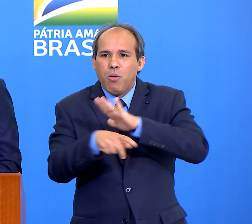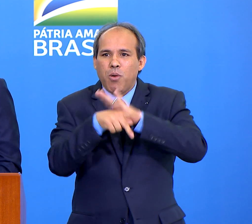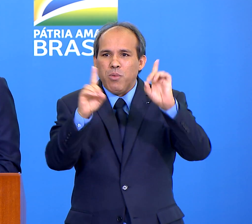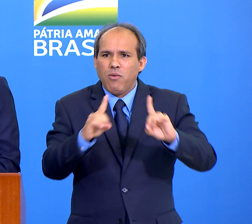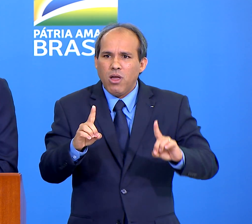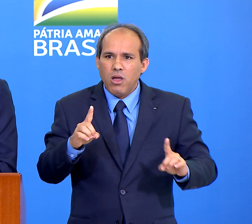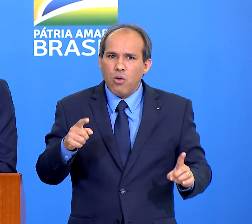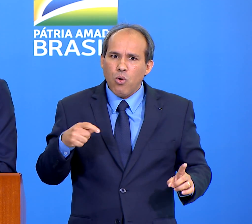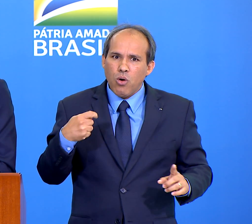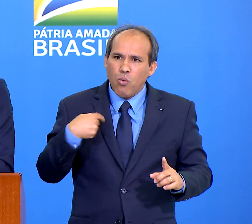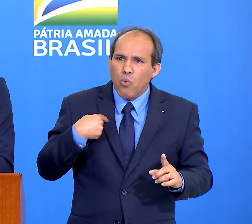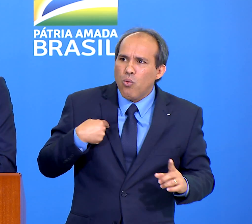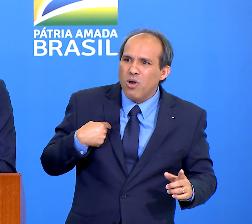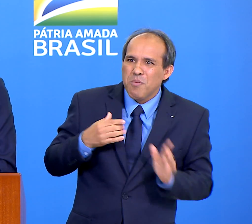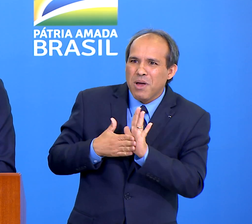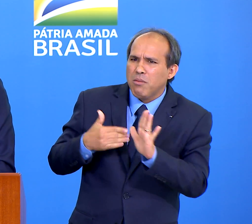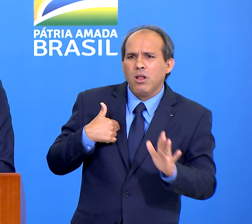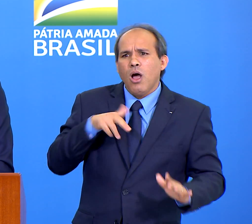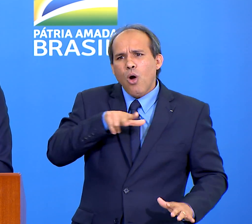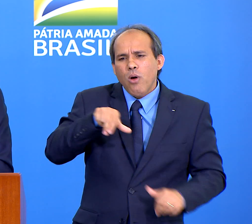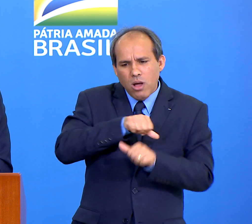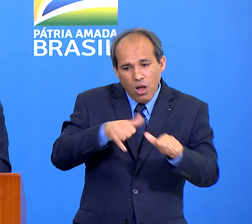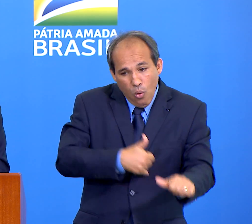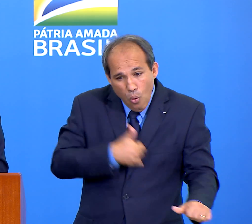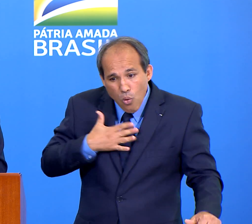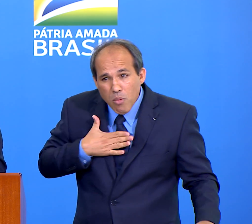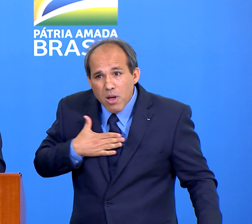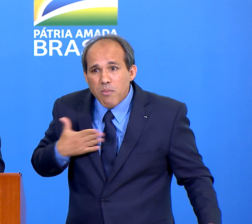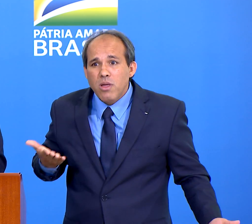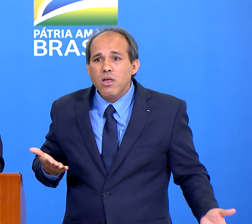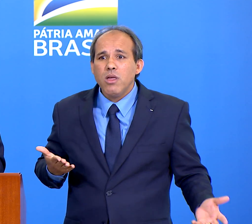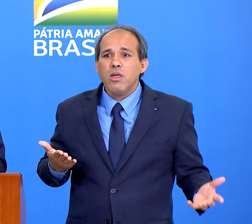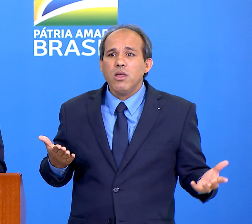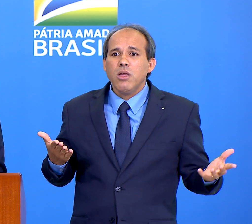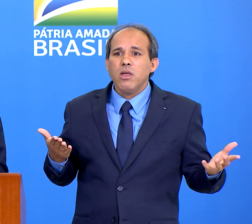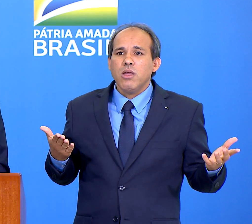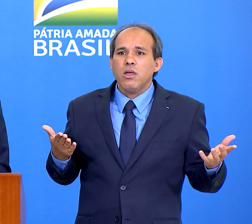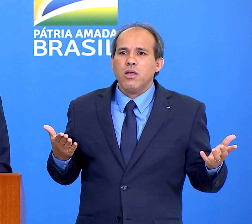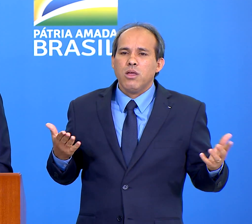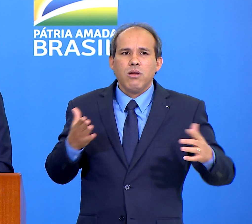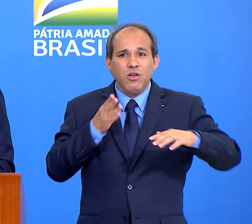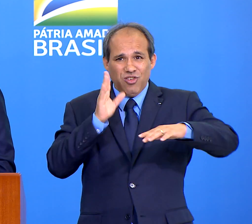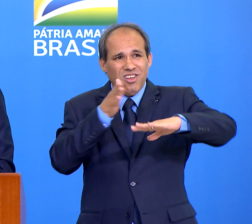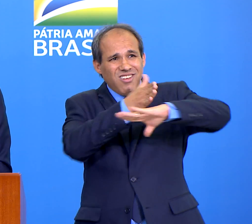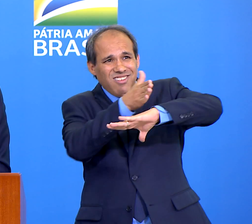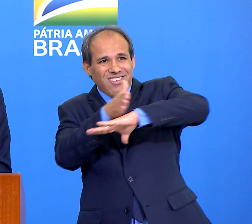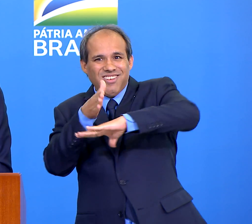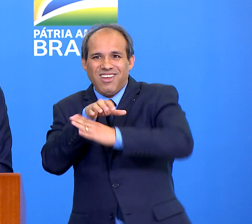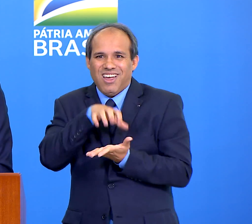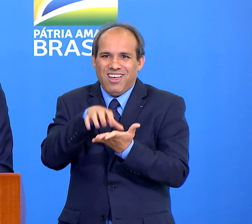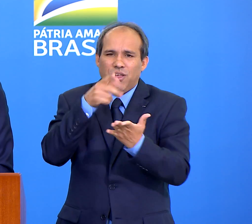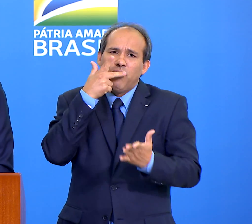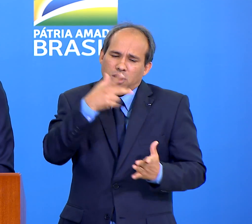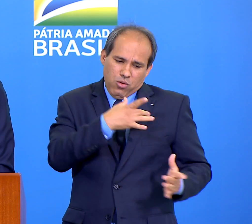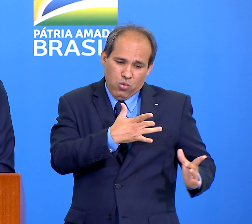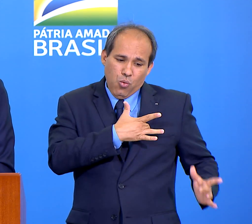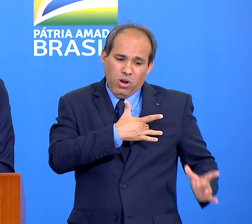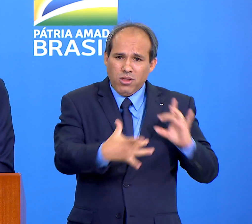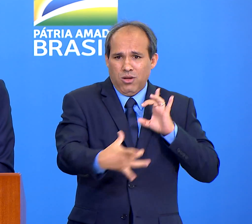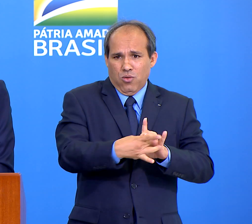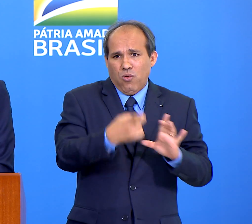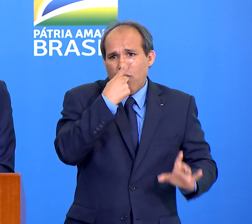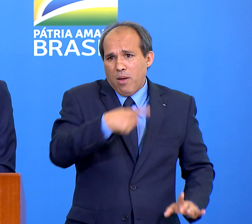defeito é um orgulho porque quando a gente passa pelas agências eu vou dizer decoração é eu viajei e visitei